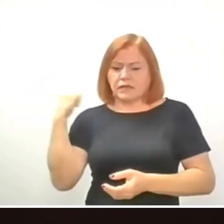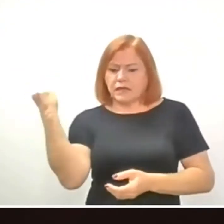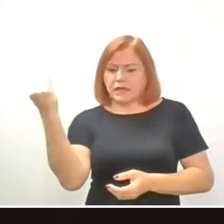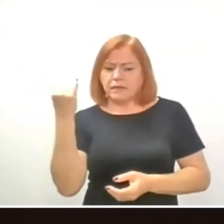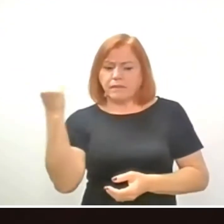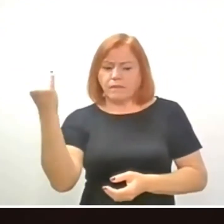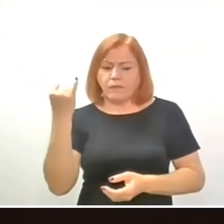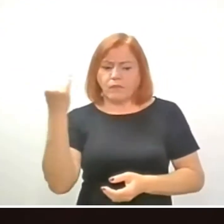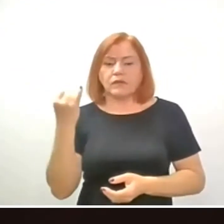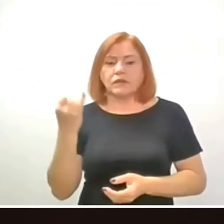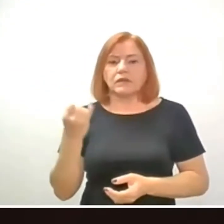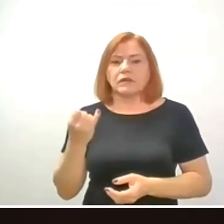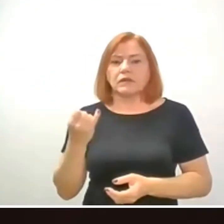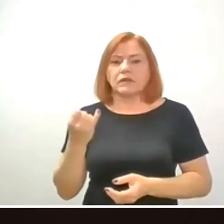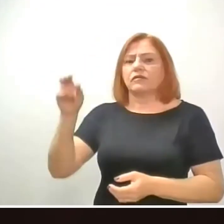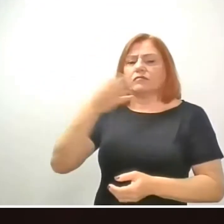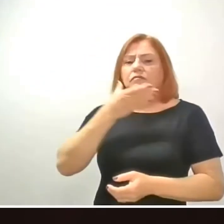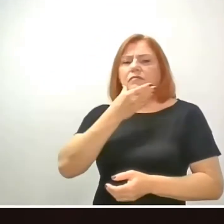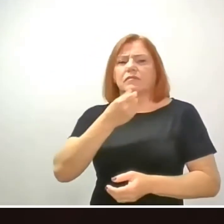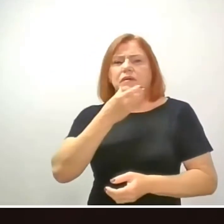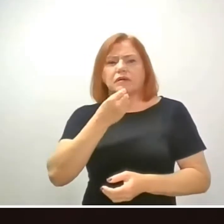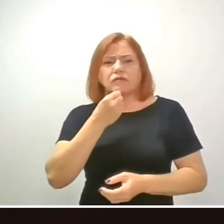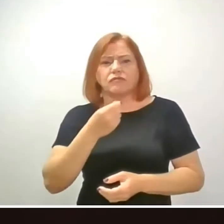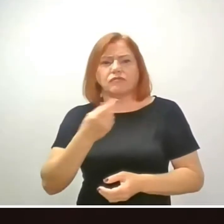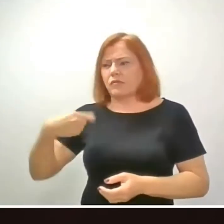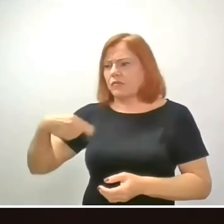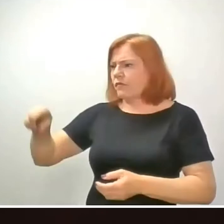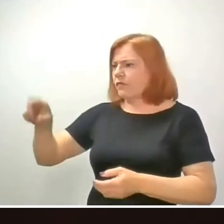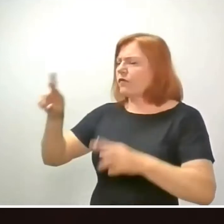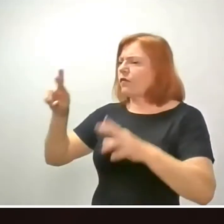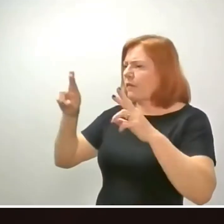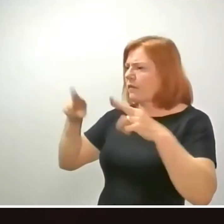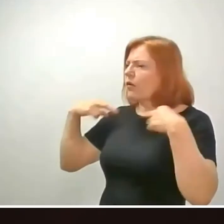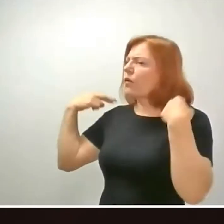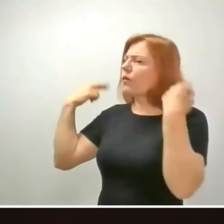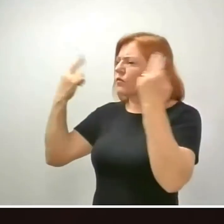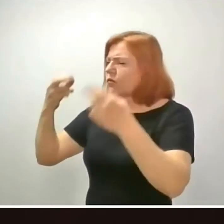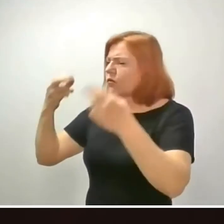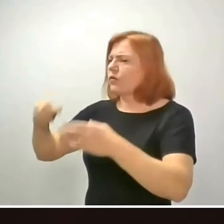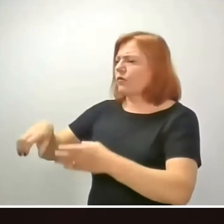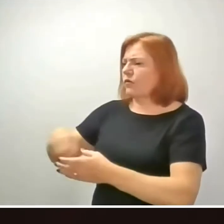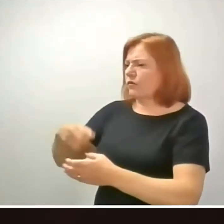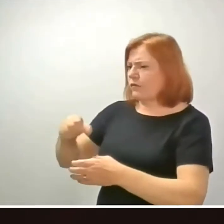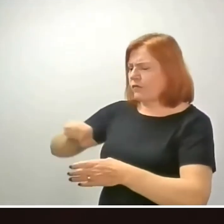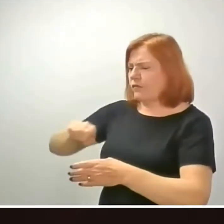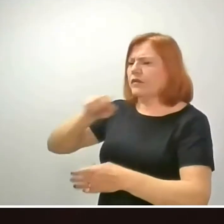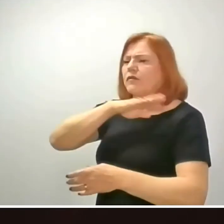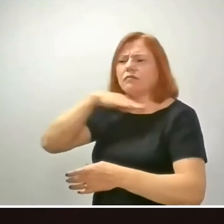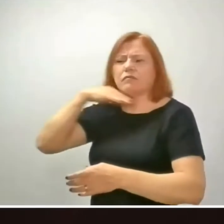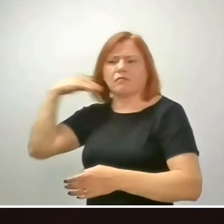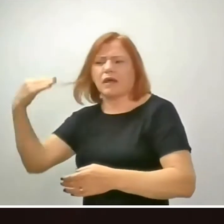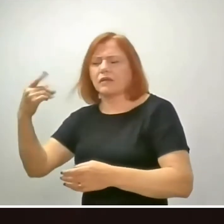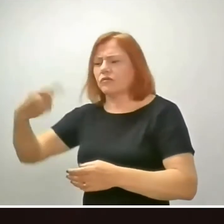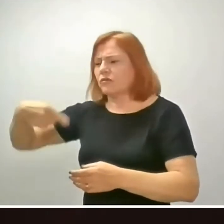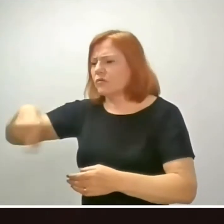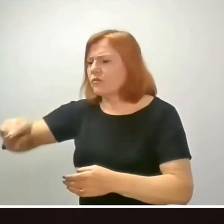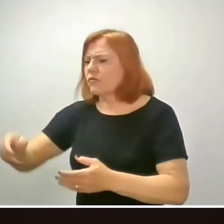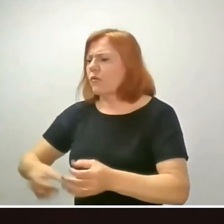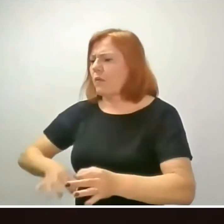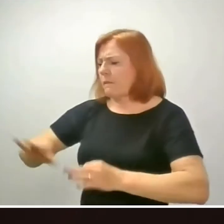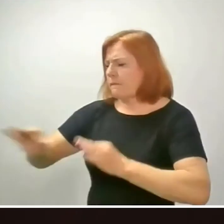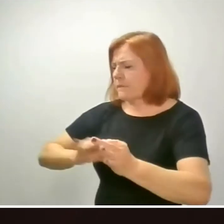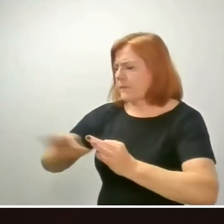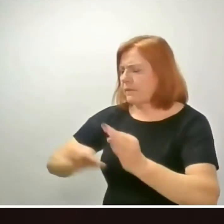ao gado, tomou um novilho tenro e bom e deu ao criado, que se apressou a prepará-lo.